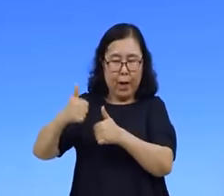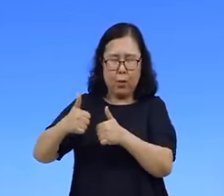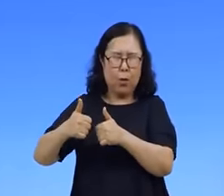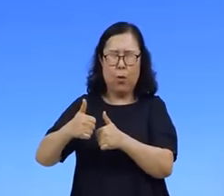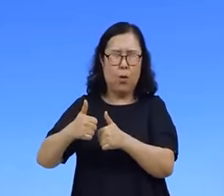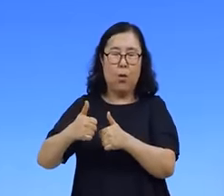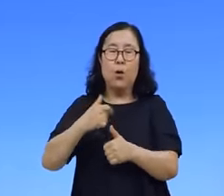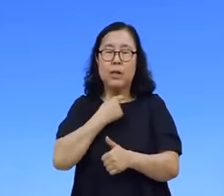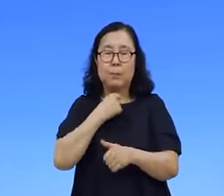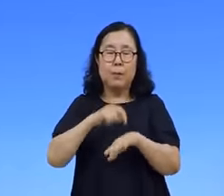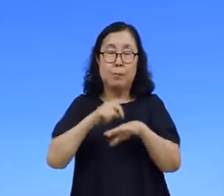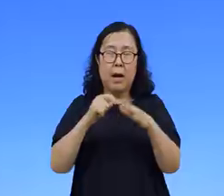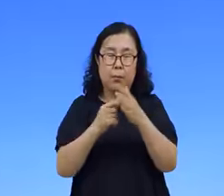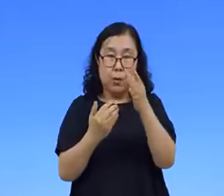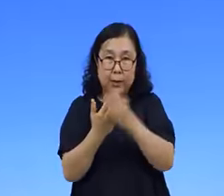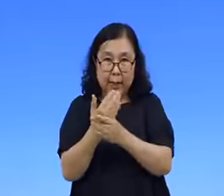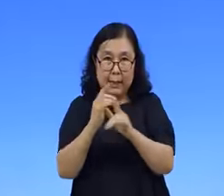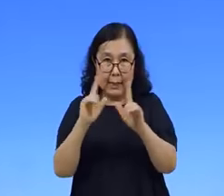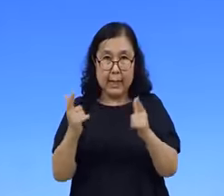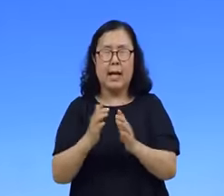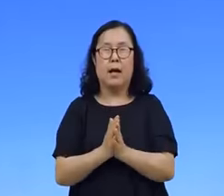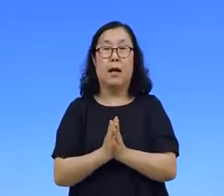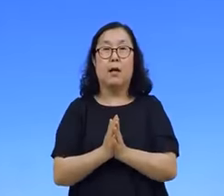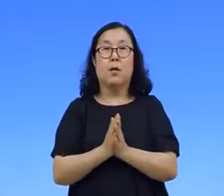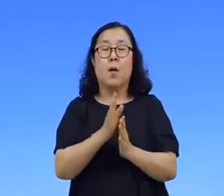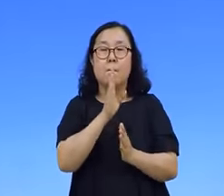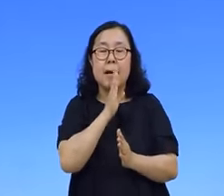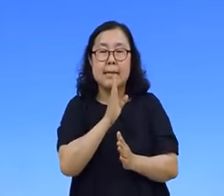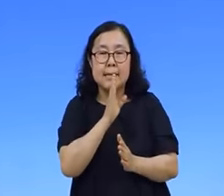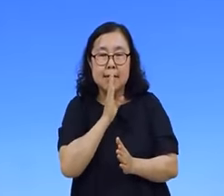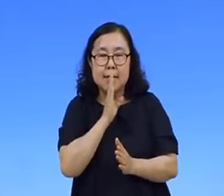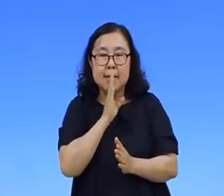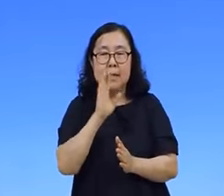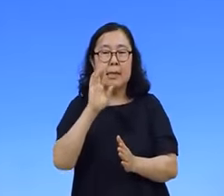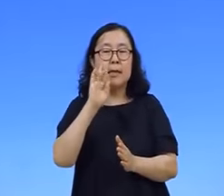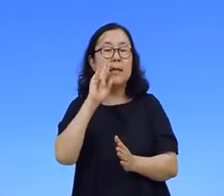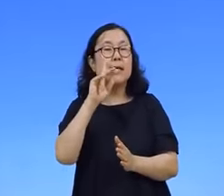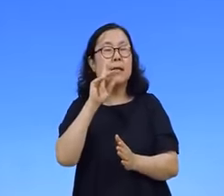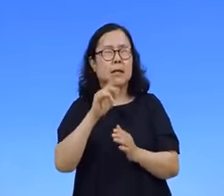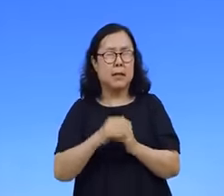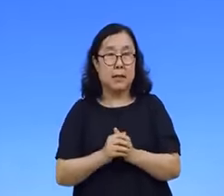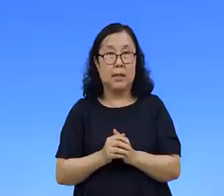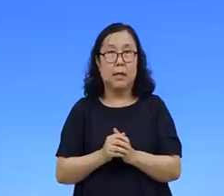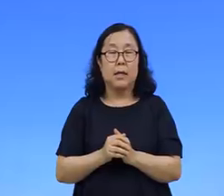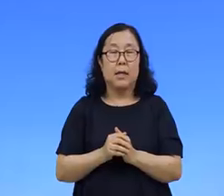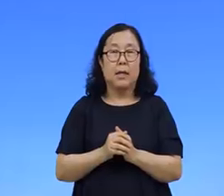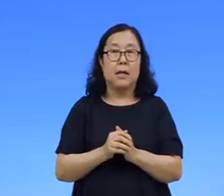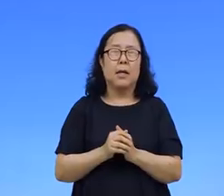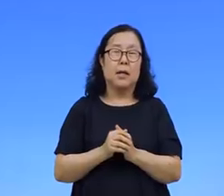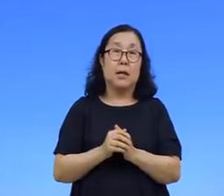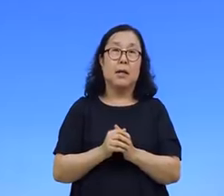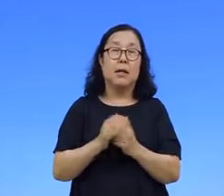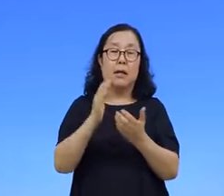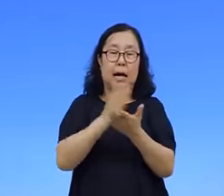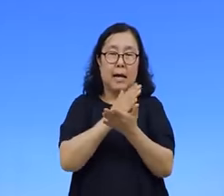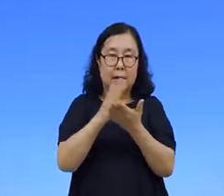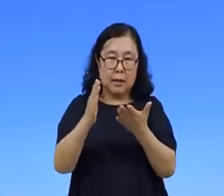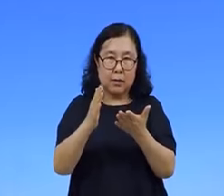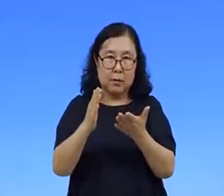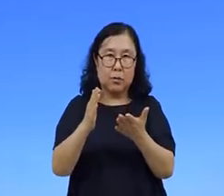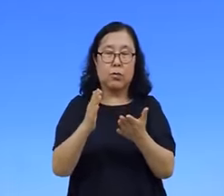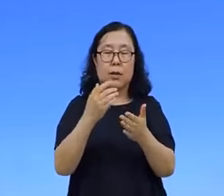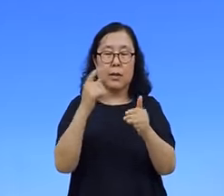분노는 무엇이 정당하고 무엇이 정당하지 않은지 딱딱 선을 긋고 정의를 내리도록 우리의 등을 뜨면 연료란다. 또 이런